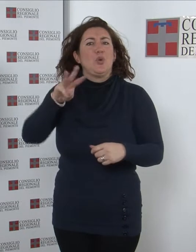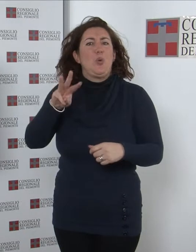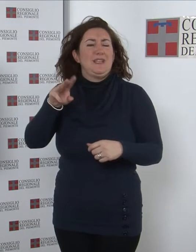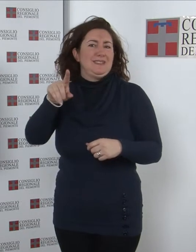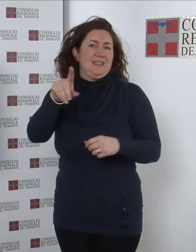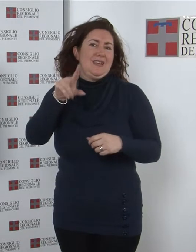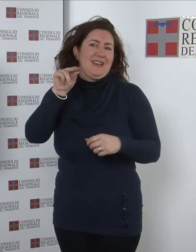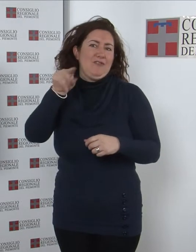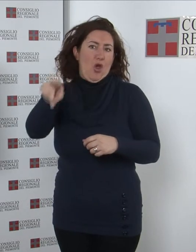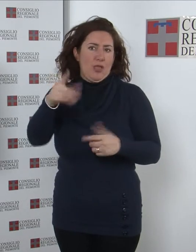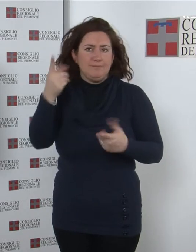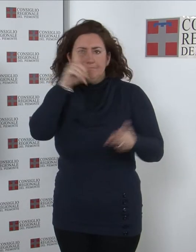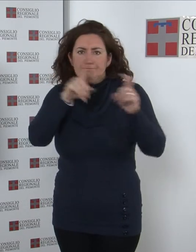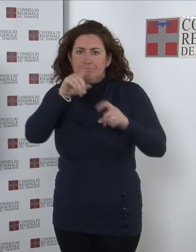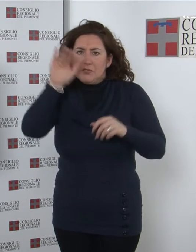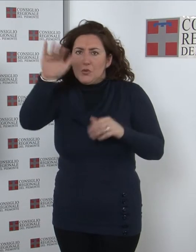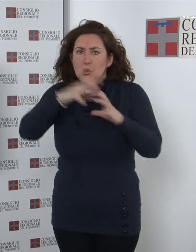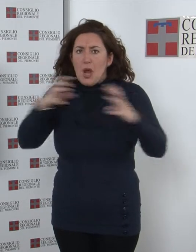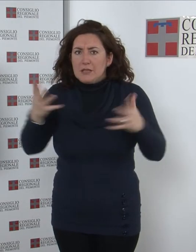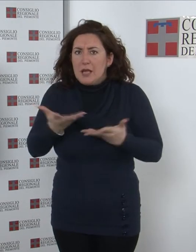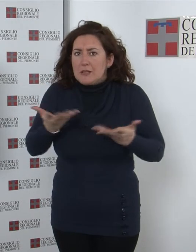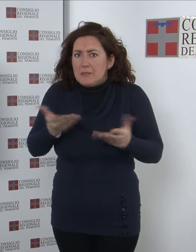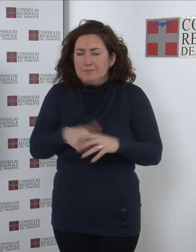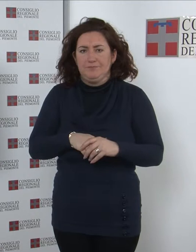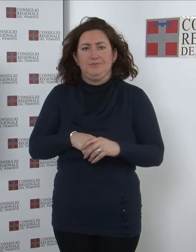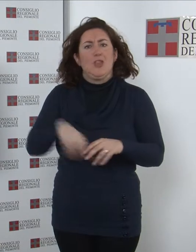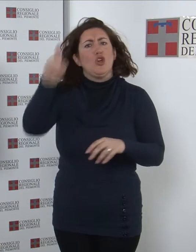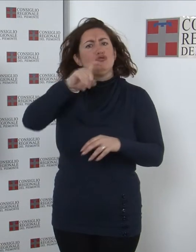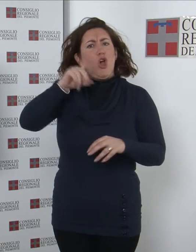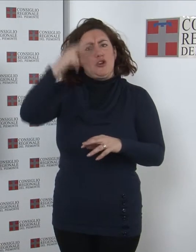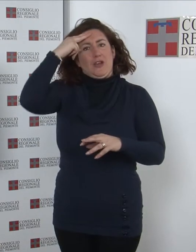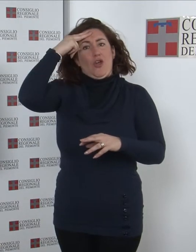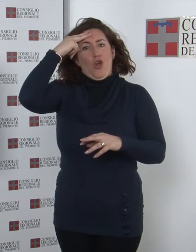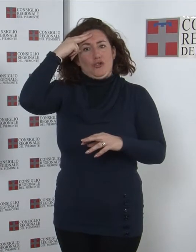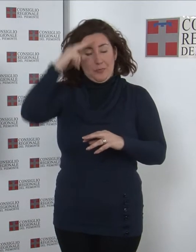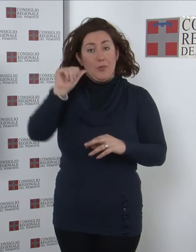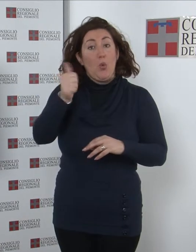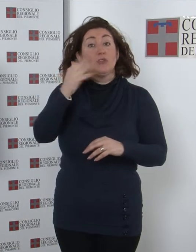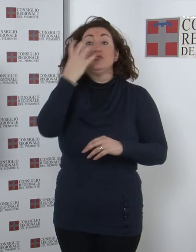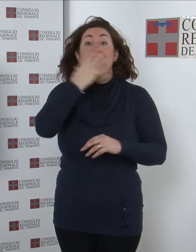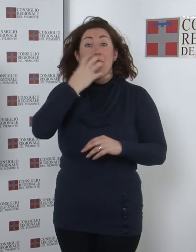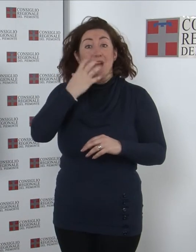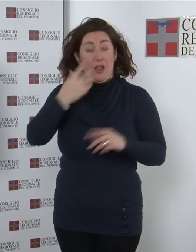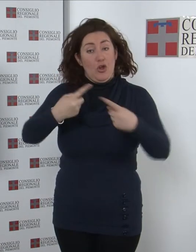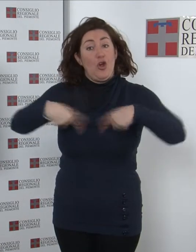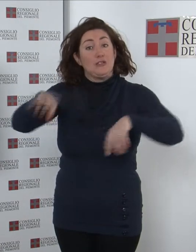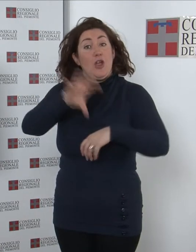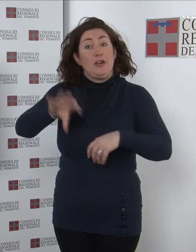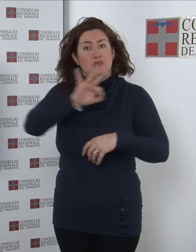lavorativo dell'azienda giorno del ricordo l'11 febbraio rappresentanti del consiglio regionale sono presenti nel duomo di Torino alla